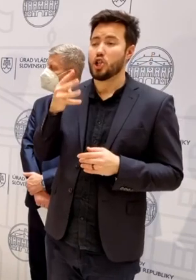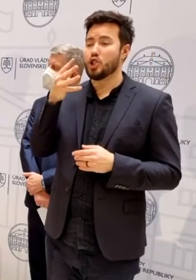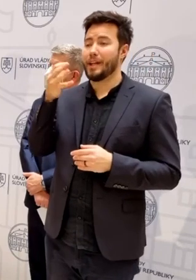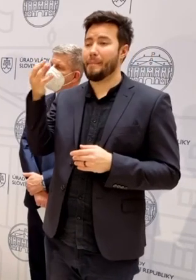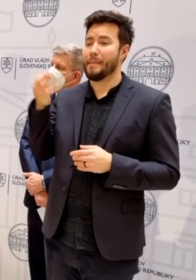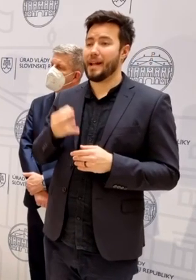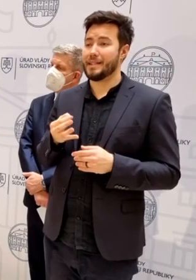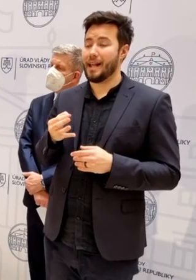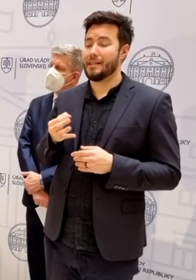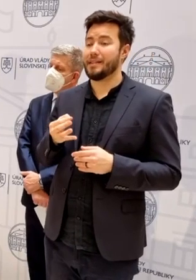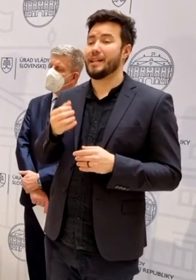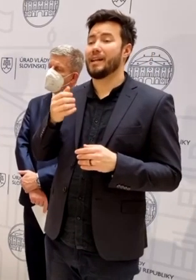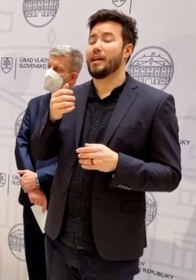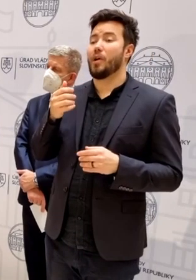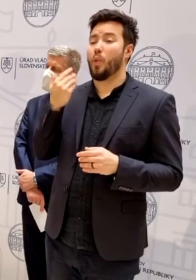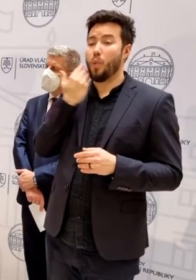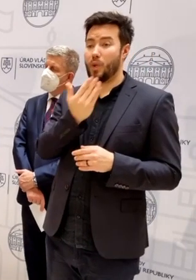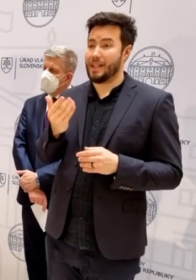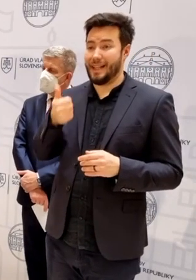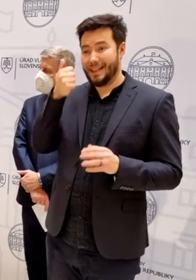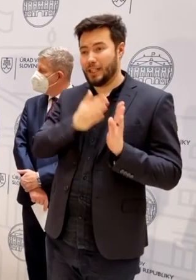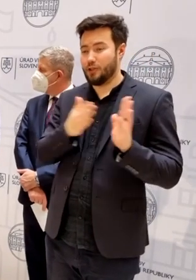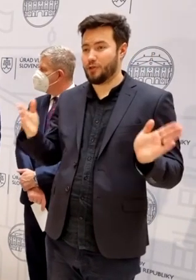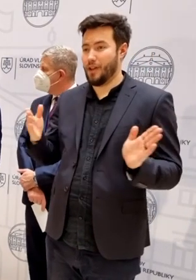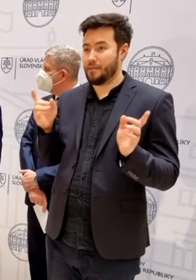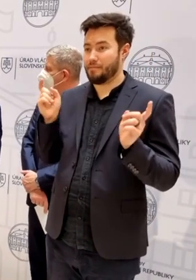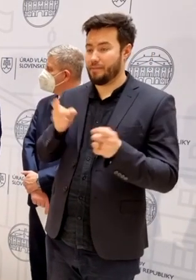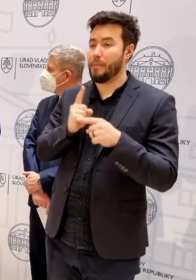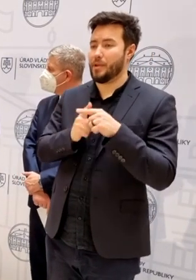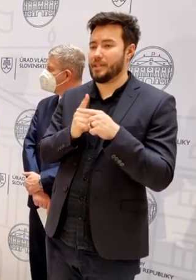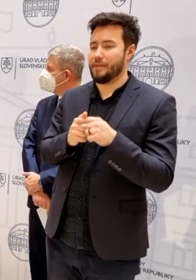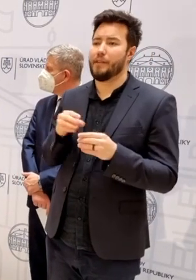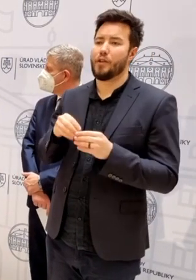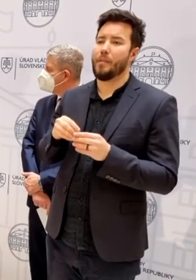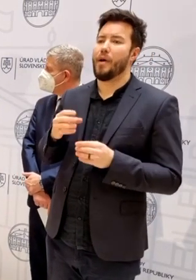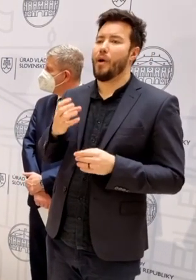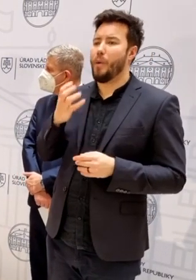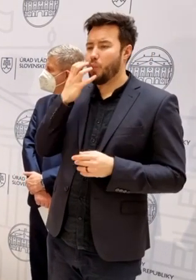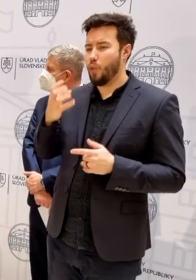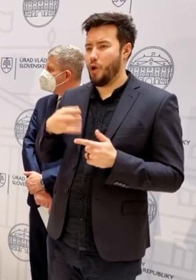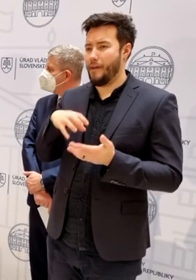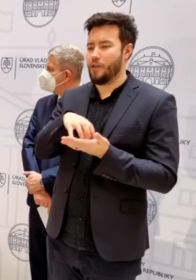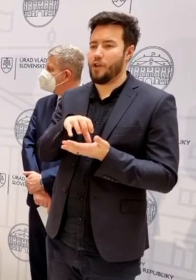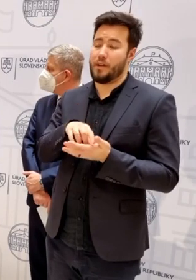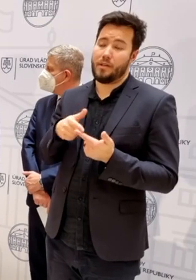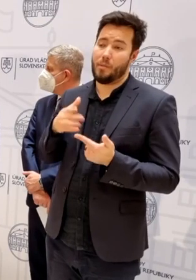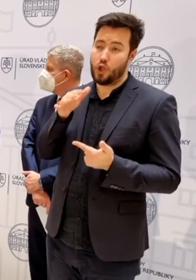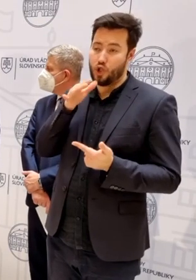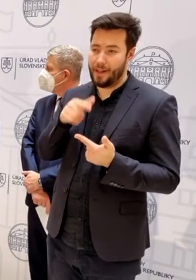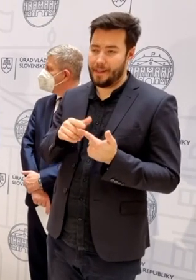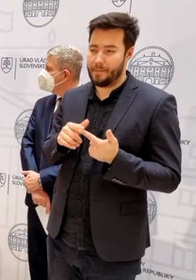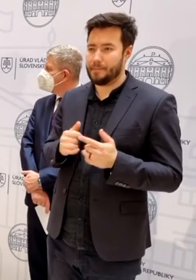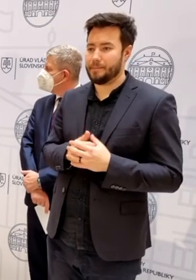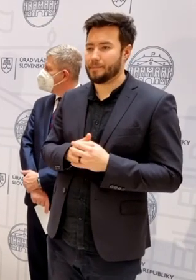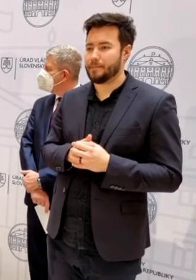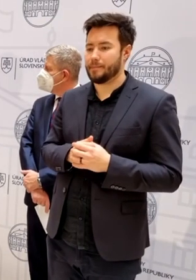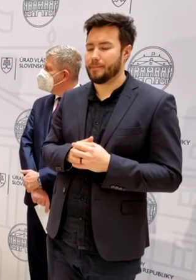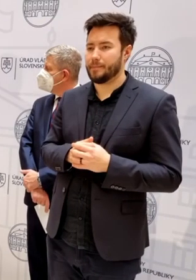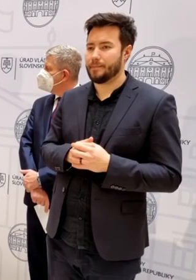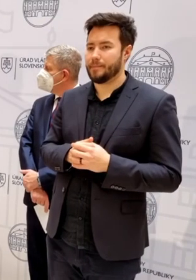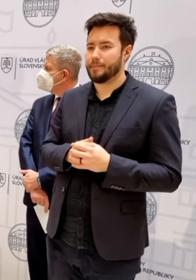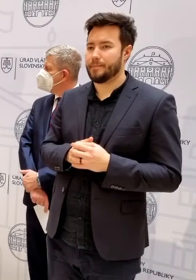pozitívne otestovaných za jeden týždeň v okresoch ako Púchov alebo Žilina. A s tým, že